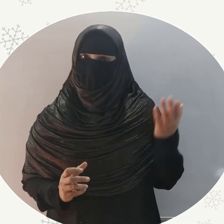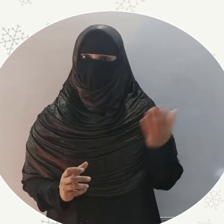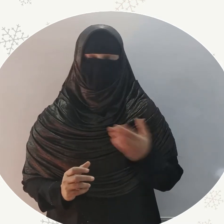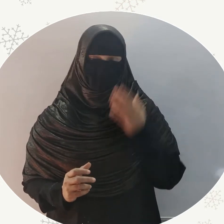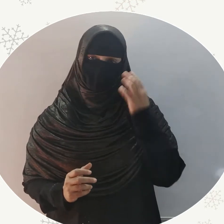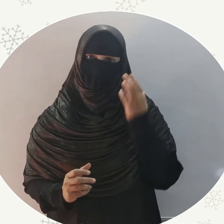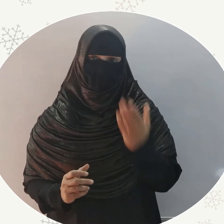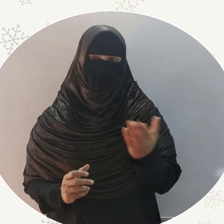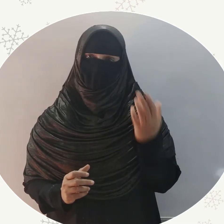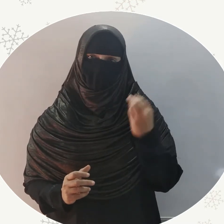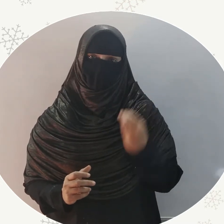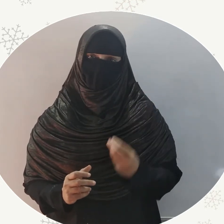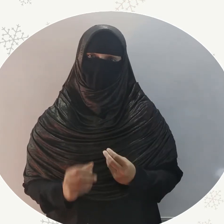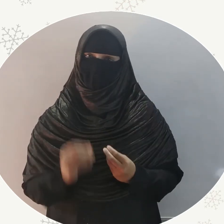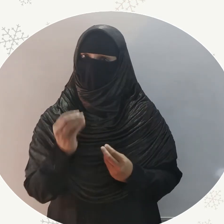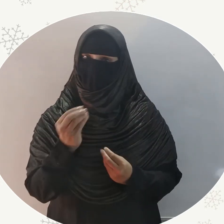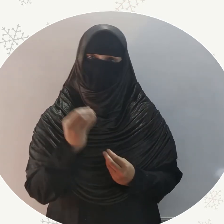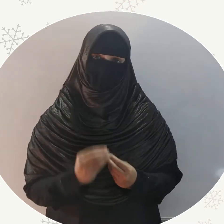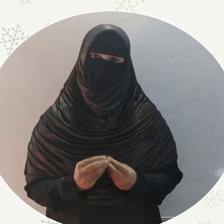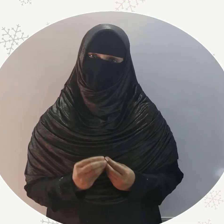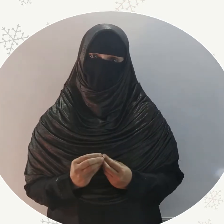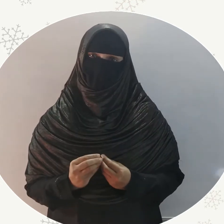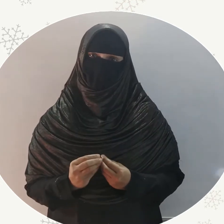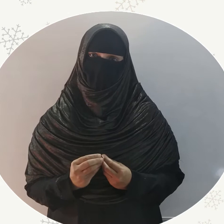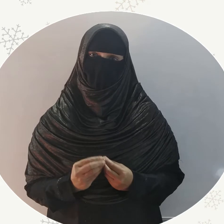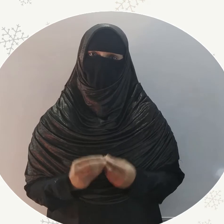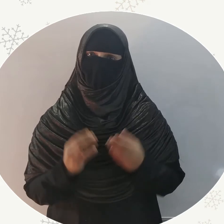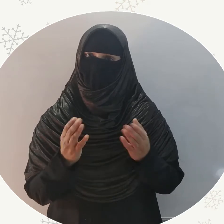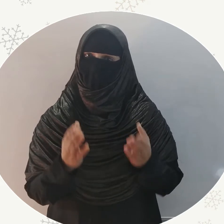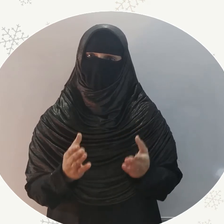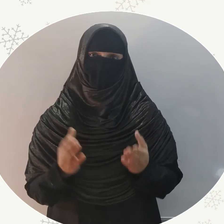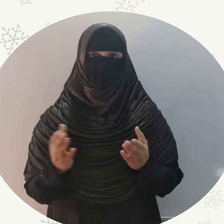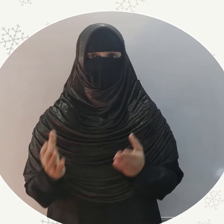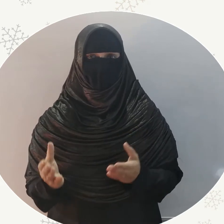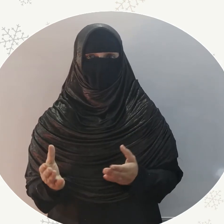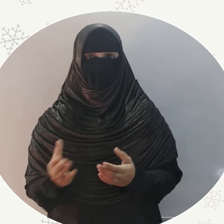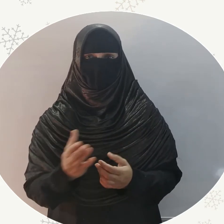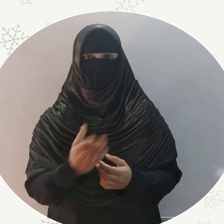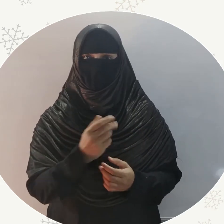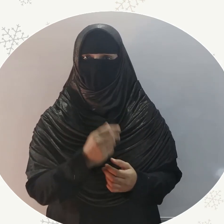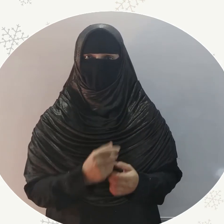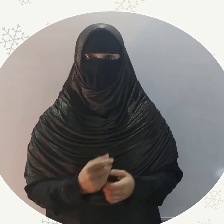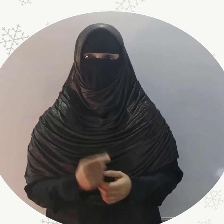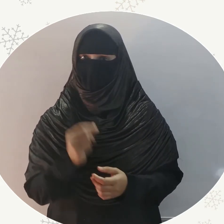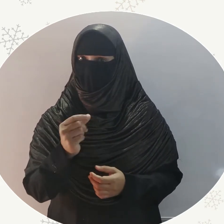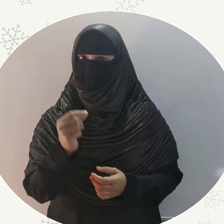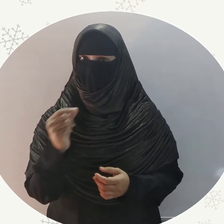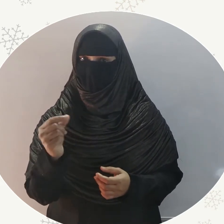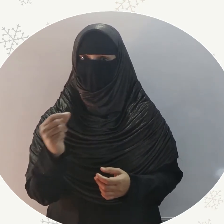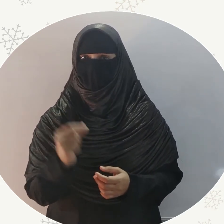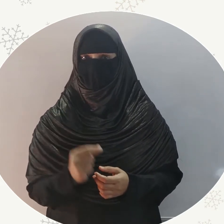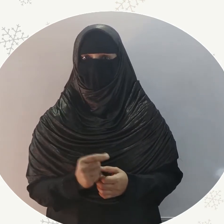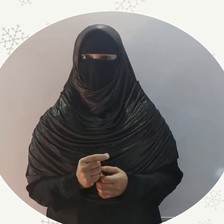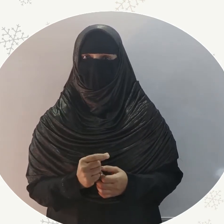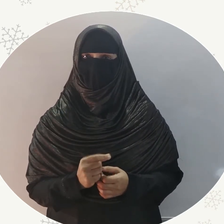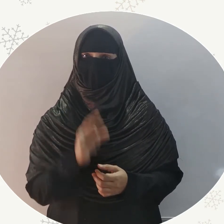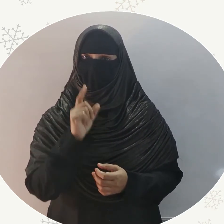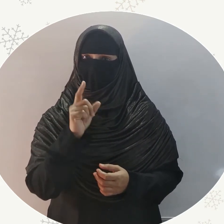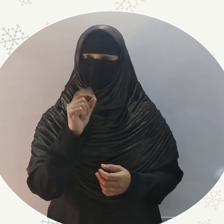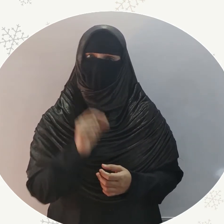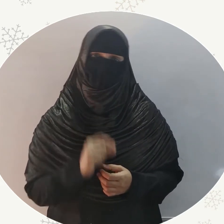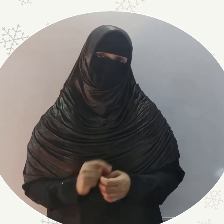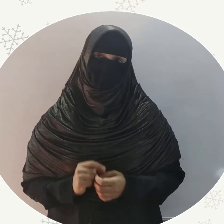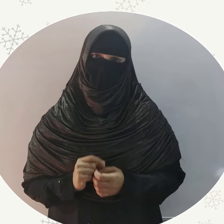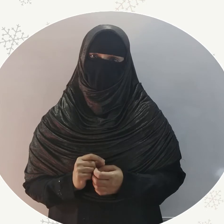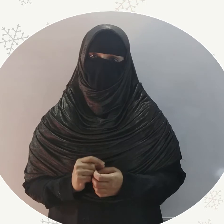കടം. പറയത്തില്ല ഞാൻ കടത്തിലാണ്, പലരും ഡെറ്റ് എന്നാണ് പറയുന്നത്. അത് റോങ് പ്രൊനൗൺസിയേഷൻ ആണ്. ഡെറ്റ്, ഡെറ്റ് എന്നാണ് ഇത് കറക്റ്റ് ആയിട്ട്